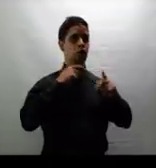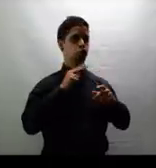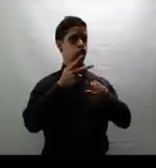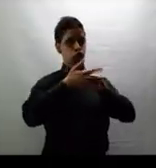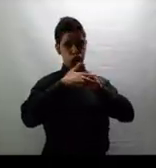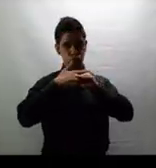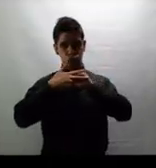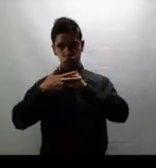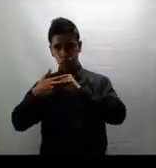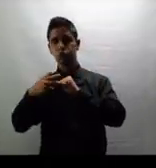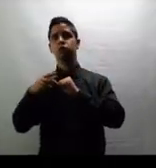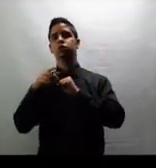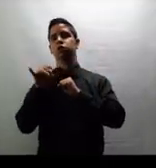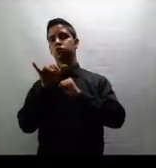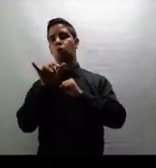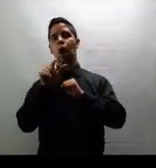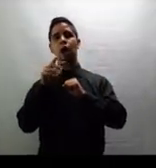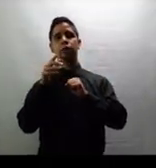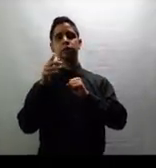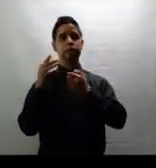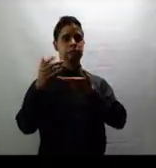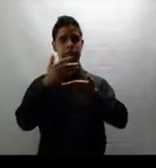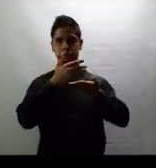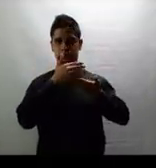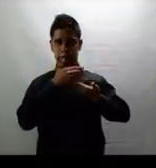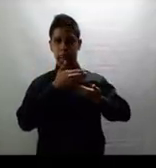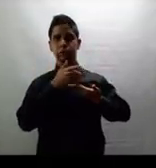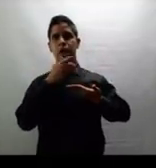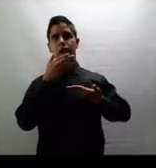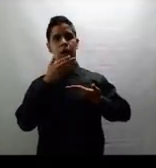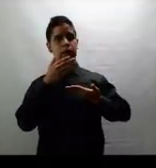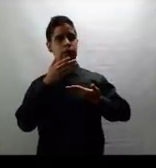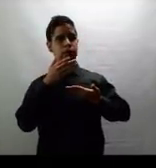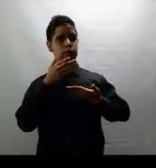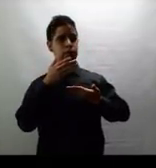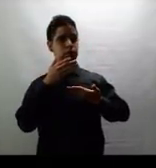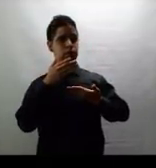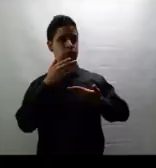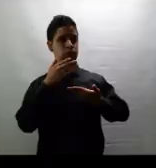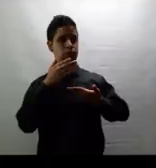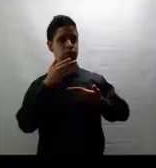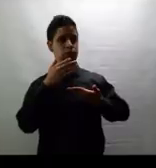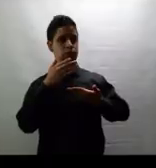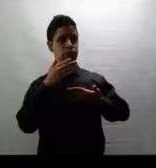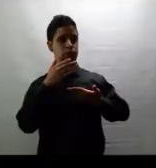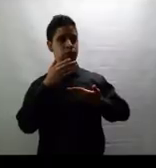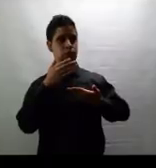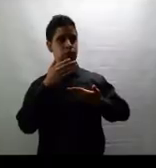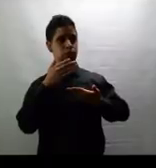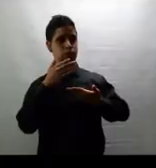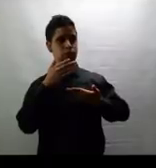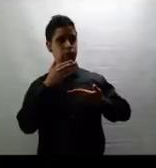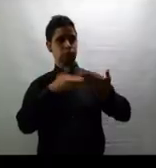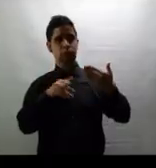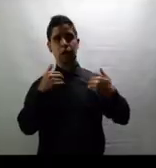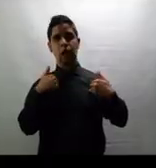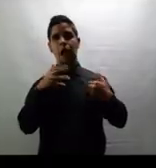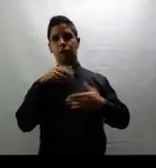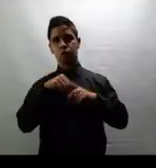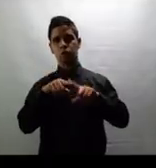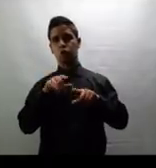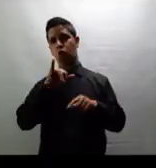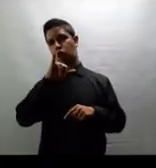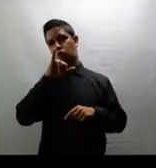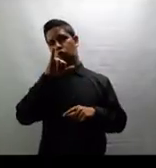ellas pues están también los la parte de los guindos la parte política por ejemplo